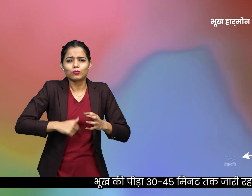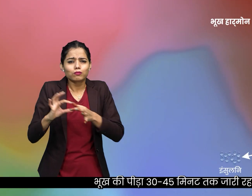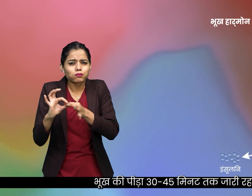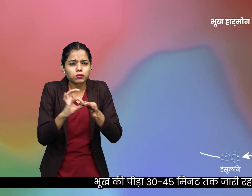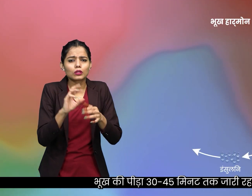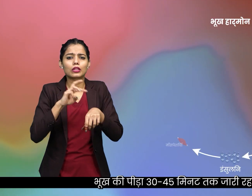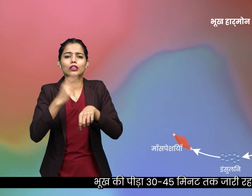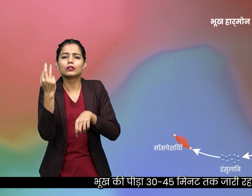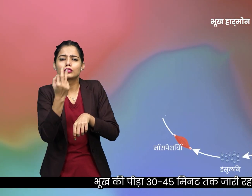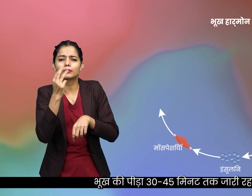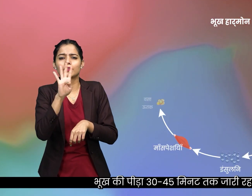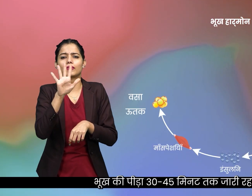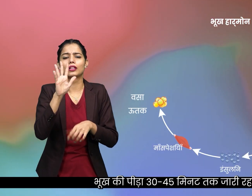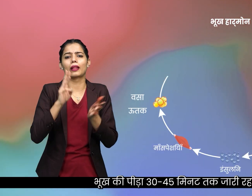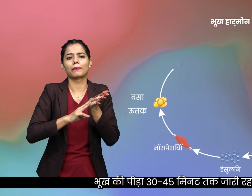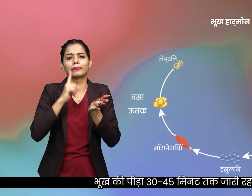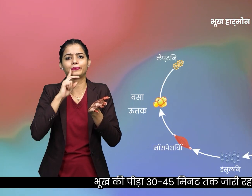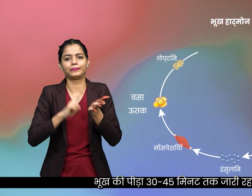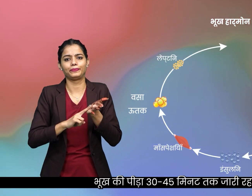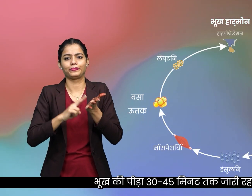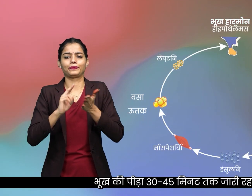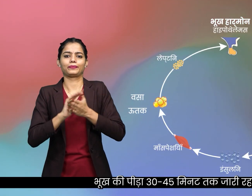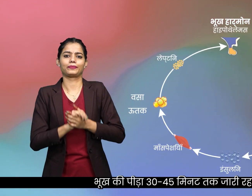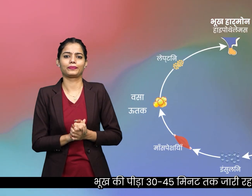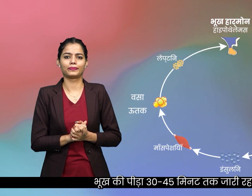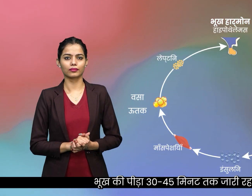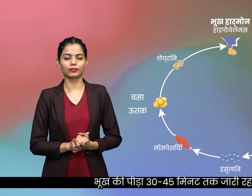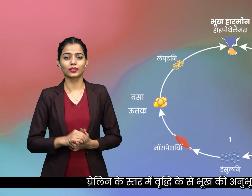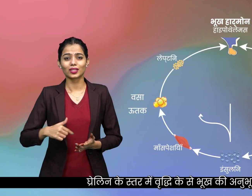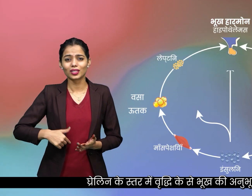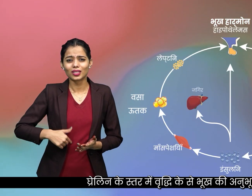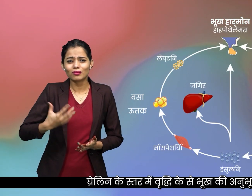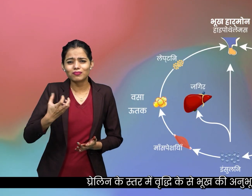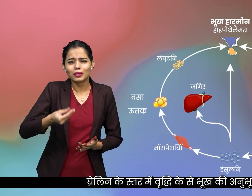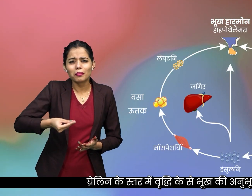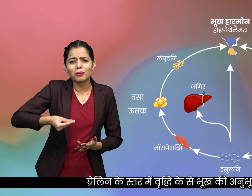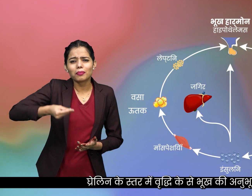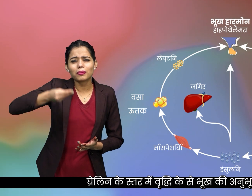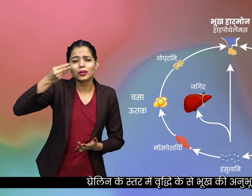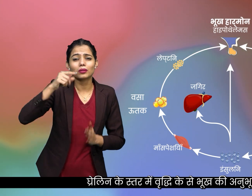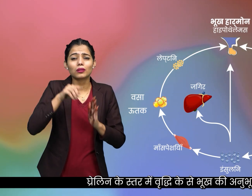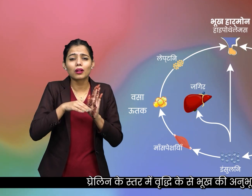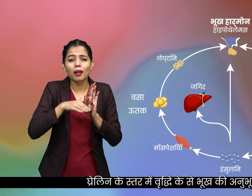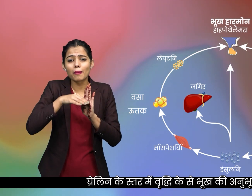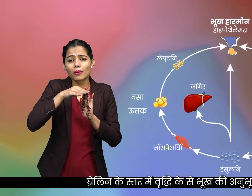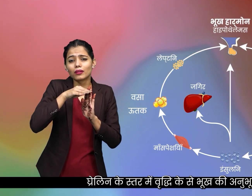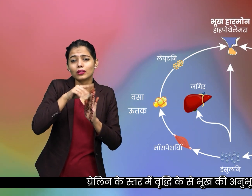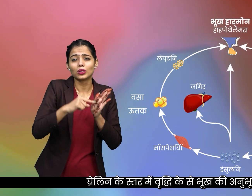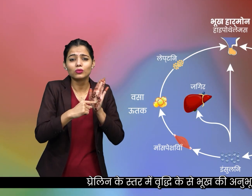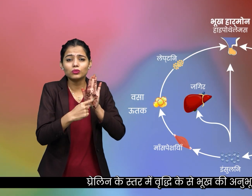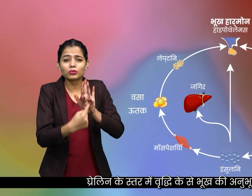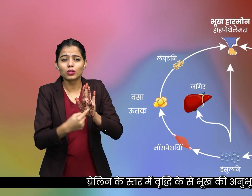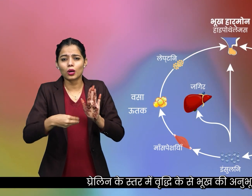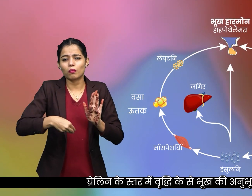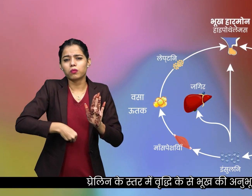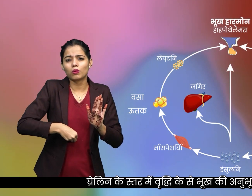पीड़ा 30 से 40 मिनट तक जारी होती है। ग्रेलिन के स्तर में वृद्धि के से भूख